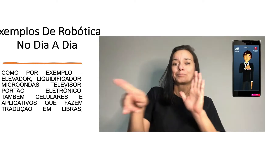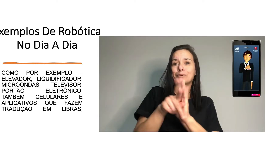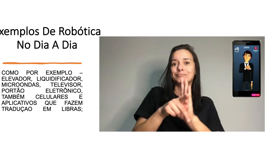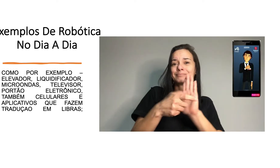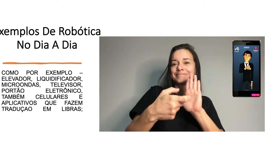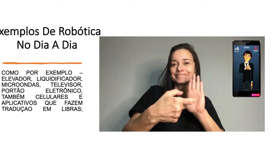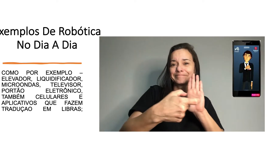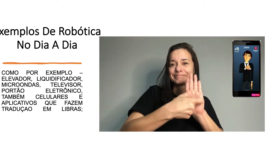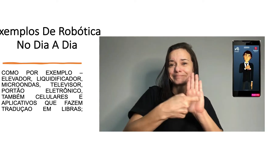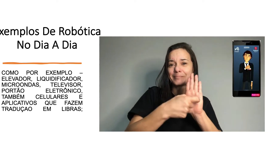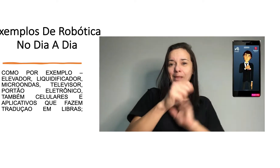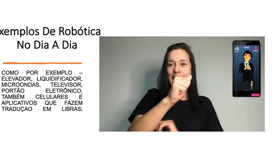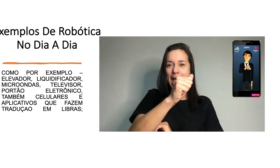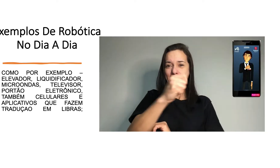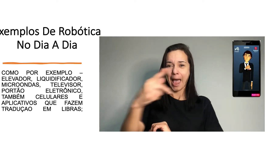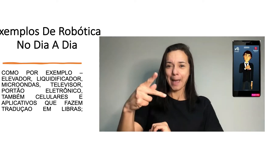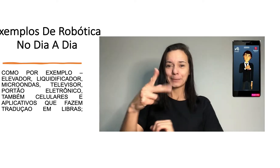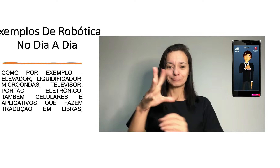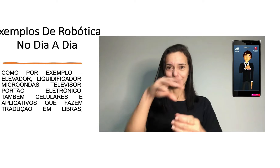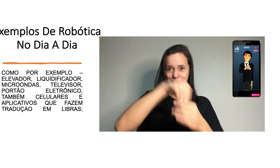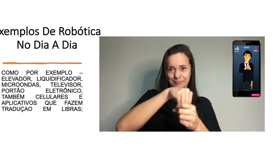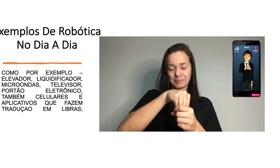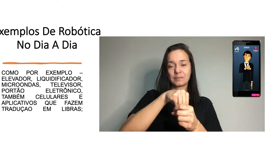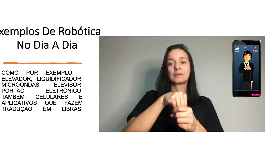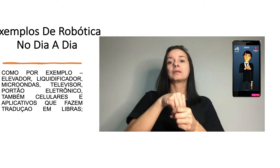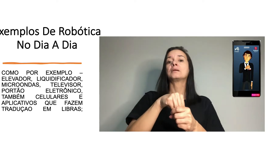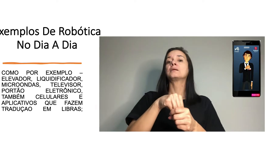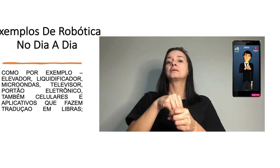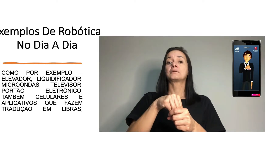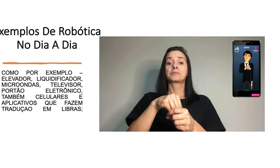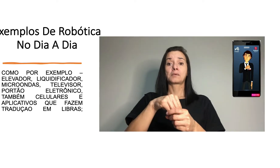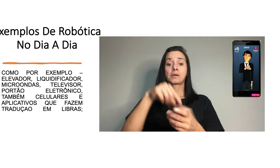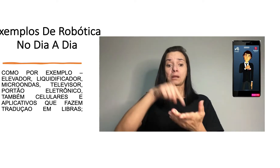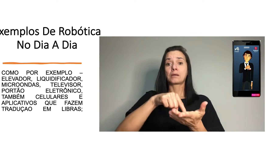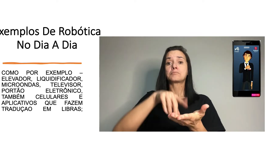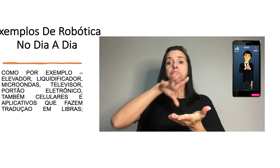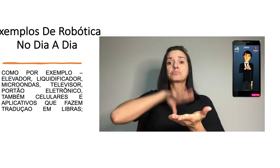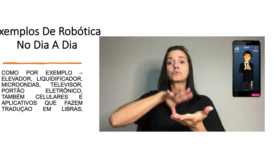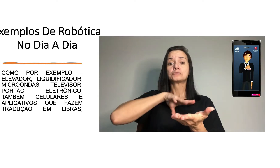Outro exemplo é o aplicativo